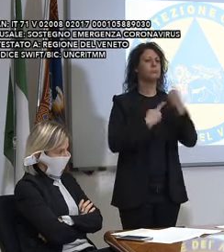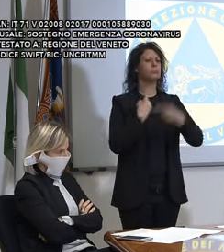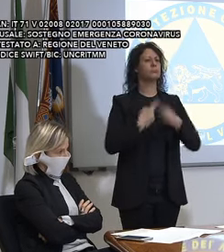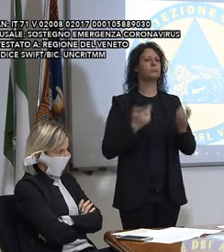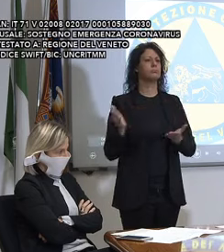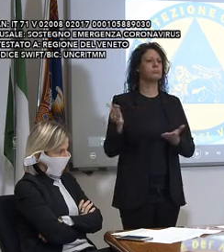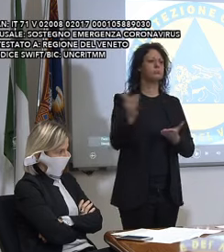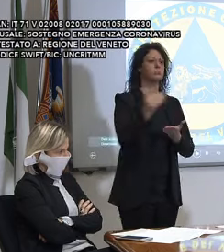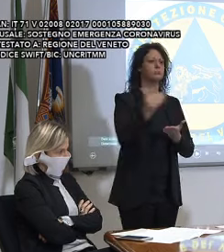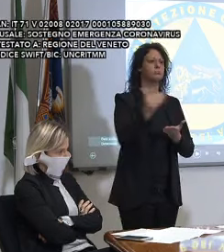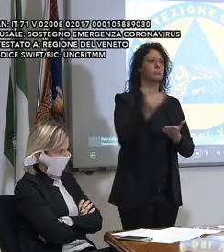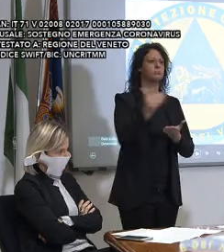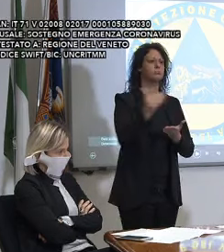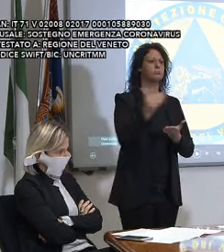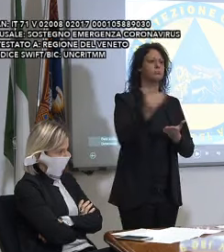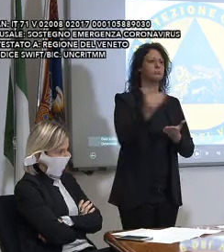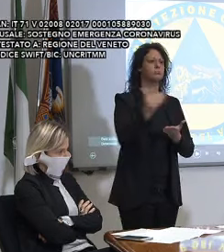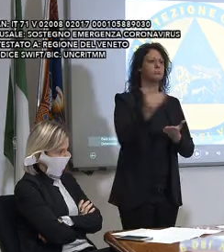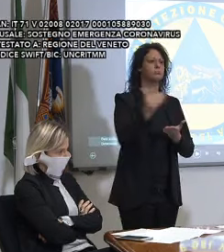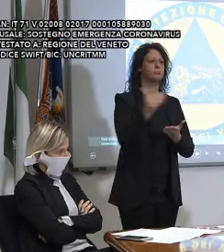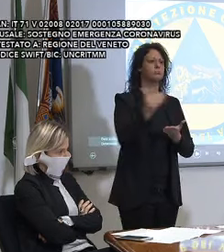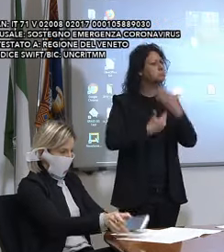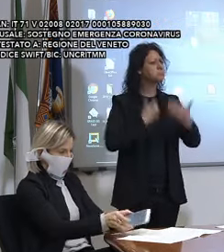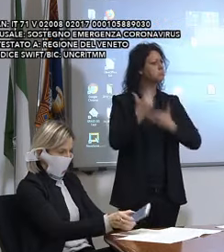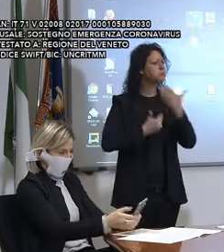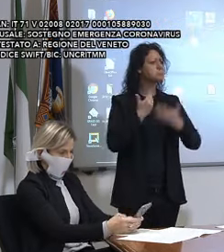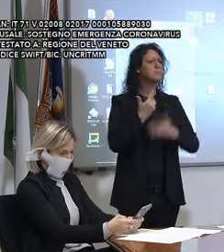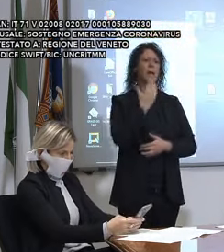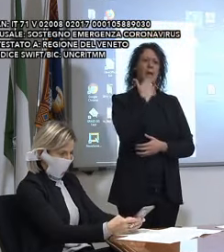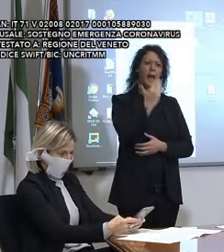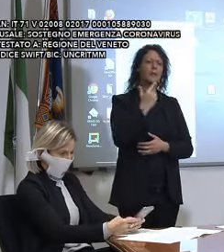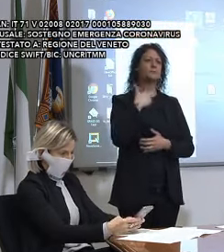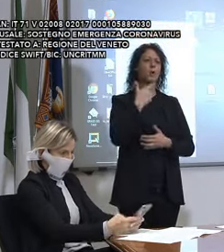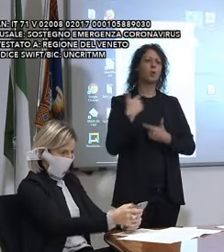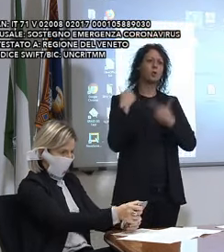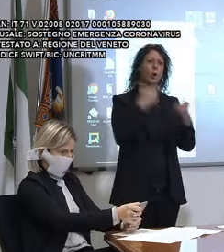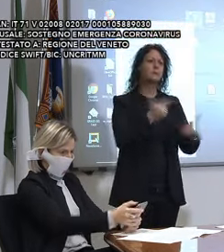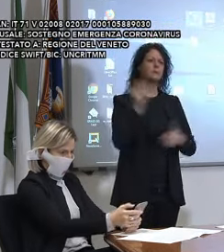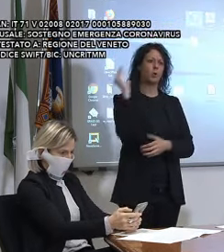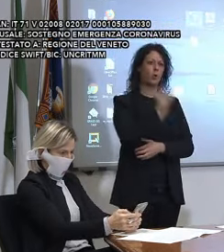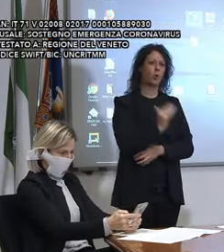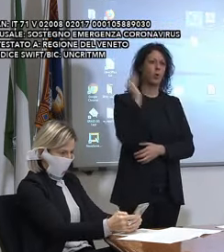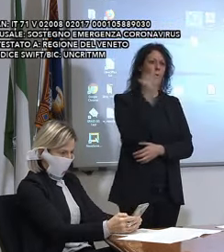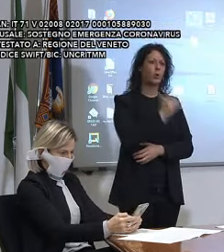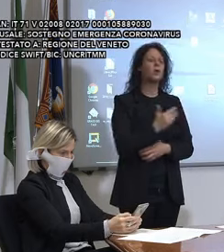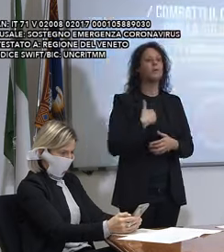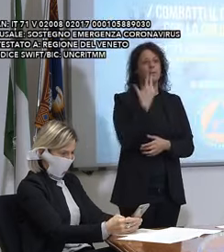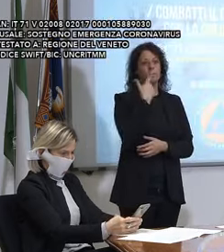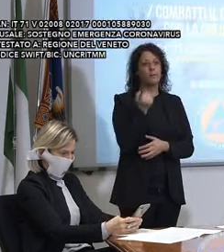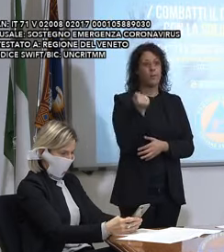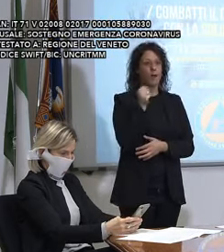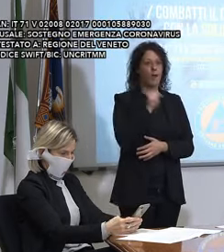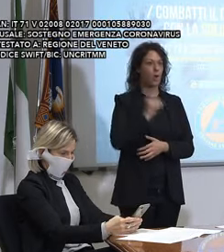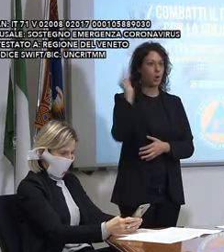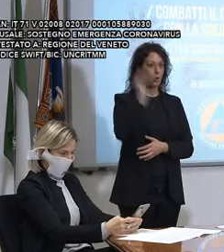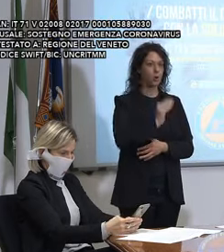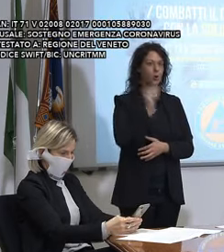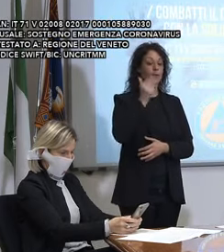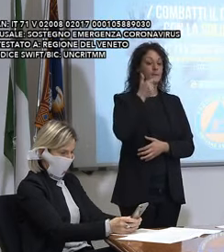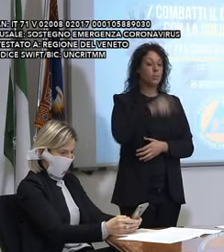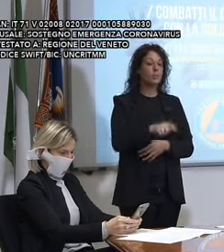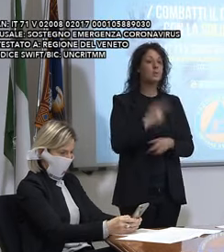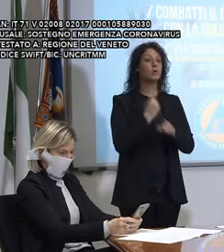stiamo ancora procedendo bene, quindi grazie, arrivano ancora donazioni, anzi è auspicabile che arrivino perché la preparazione alla